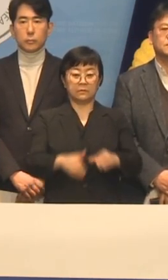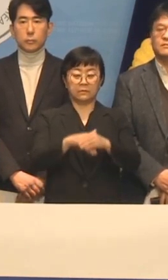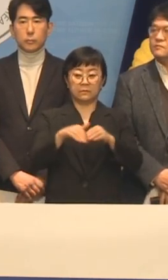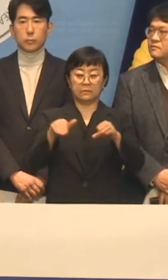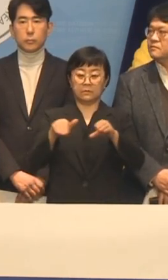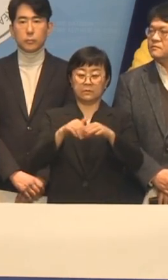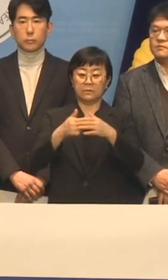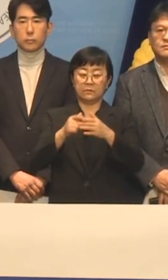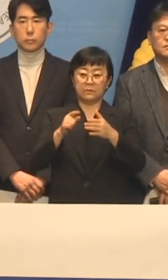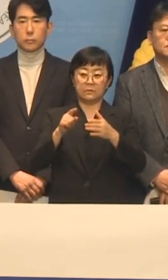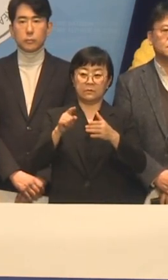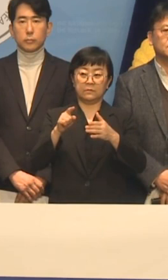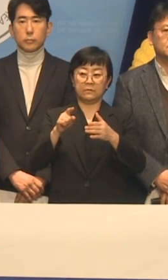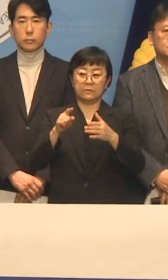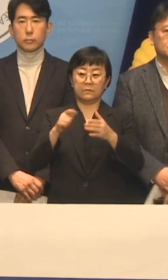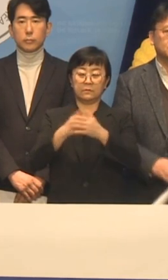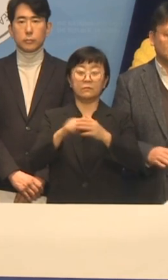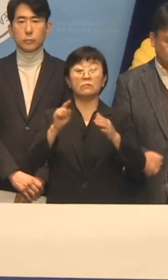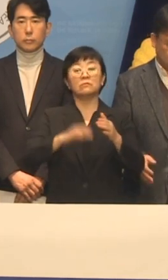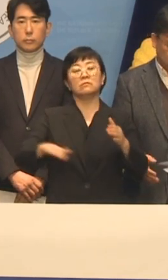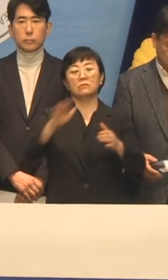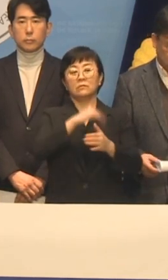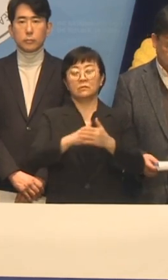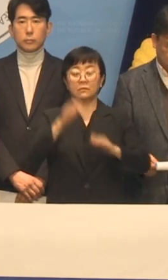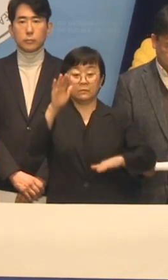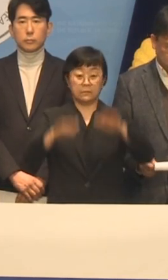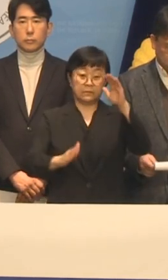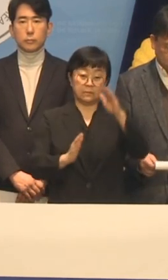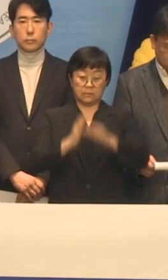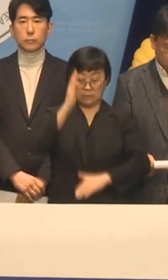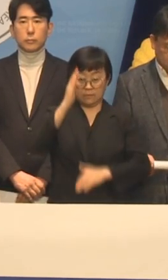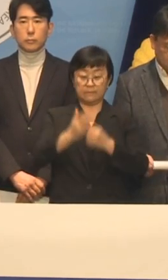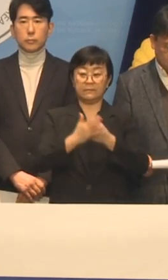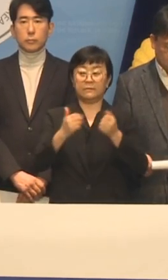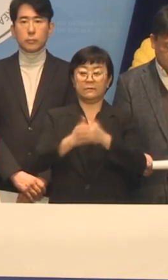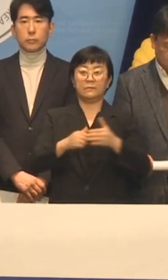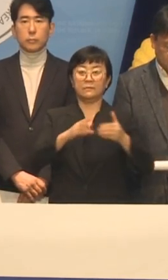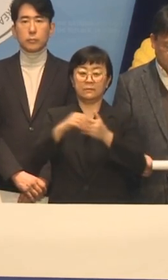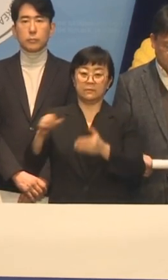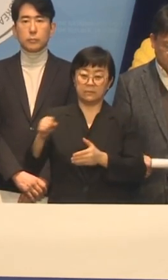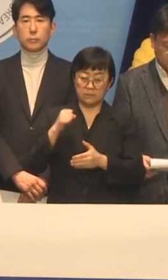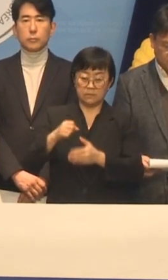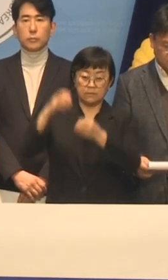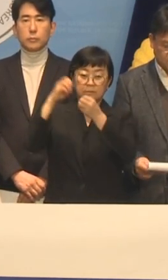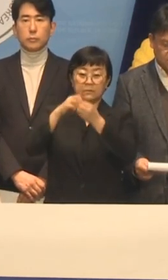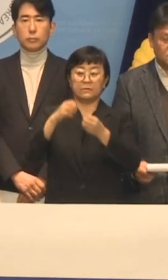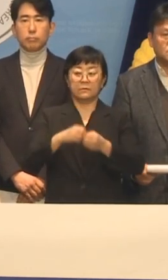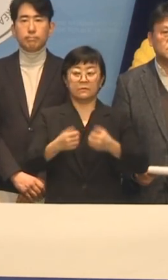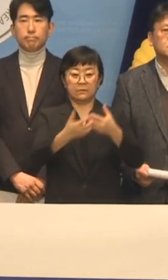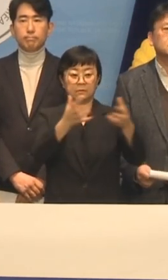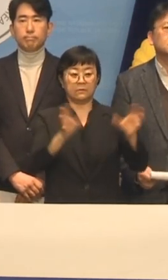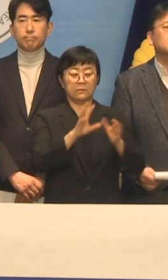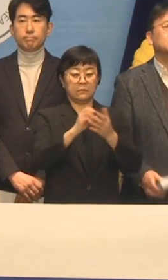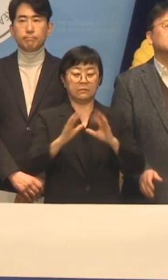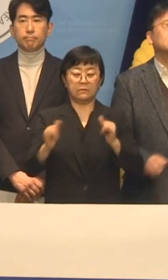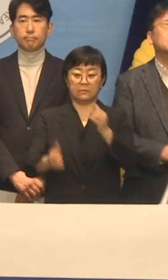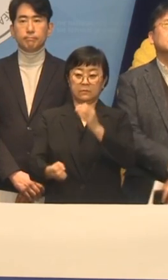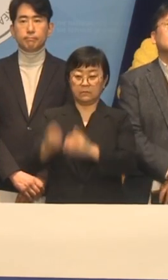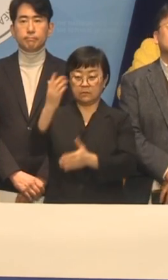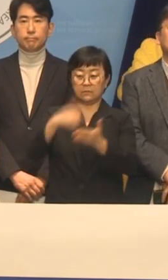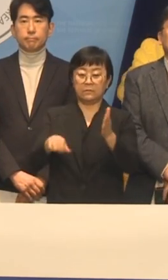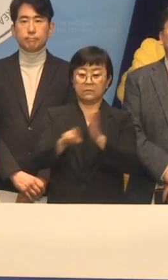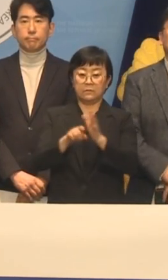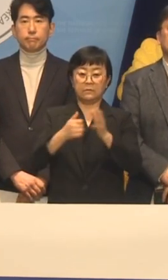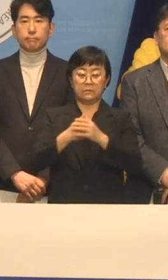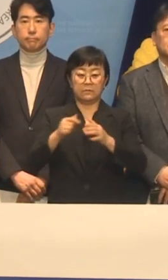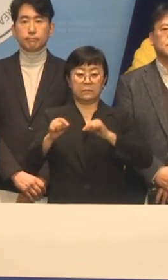문명시대 명문정당, 이것은 우리의 차이를 넘어 리더십의 계승으로 당원과 국민의 승리를 위한